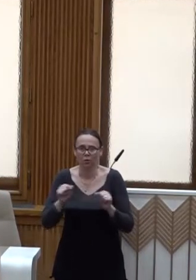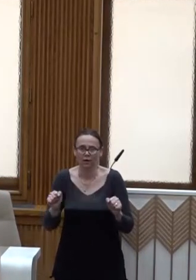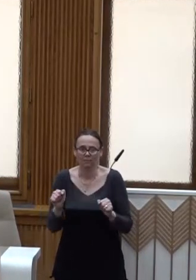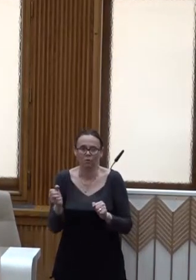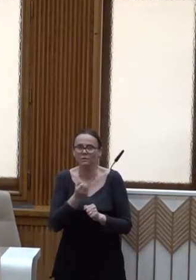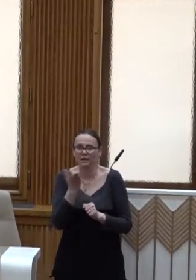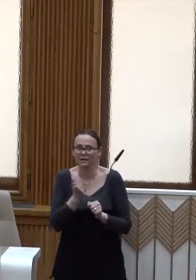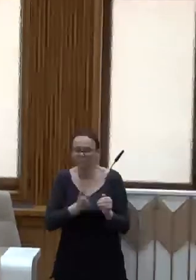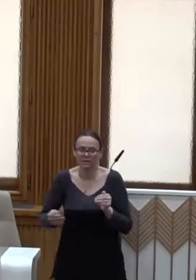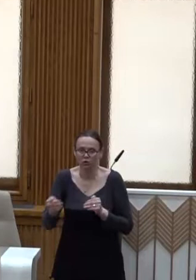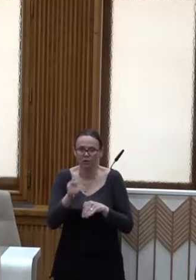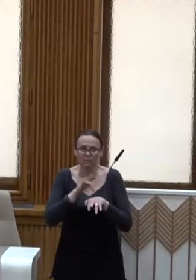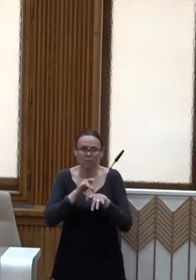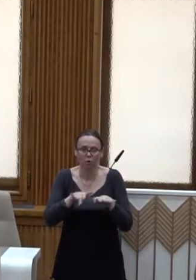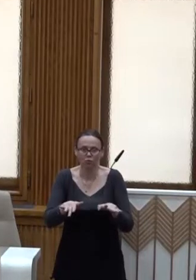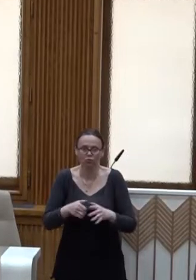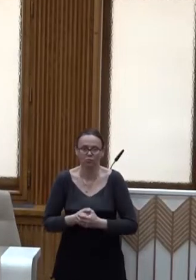katerimi se izogibamo okužbi.